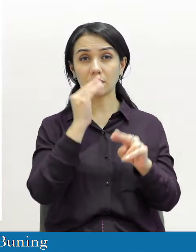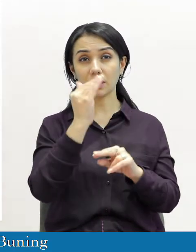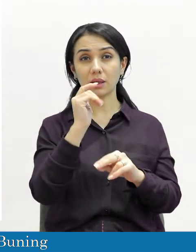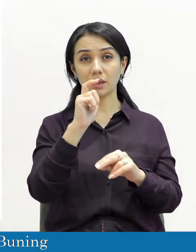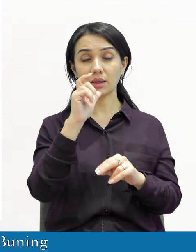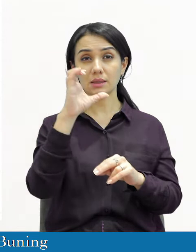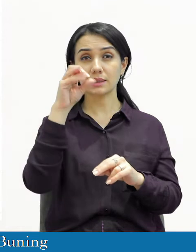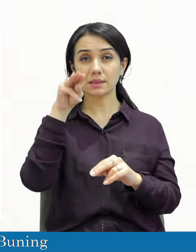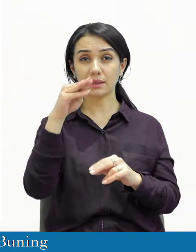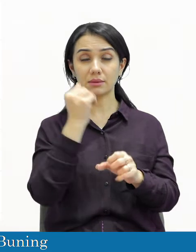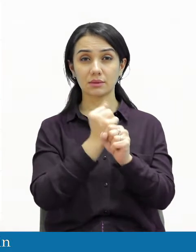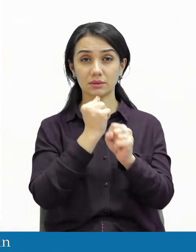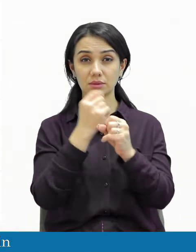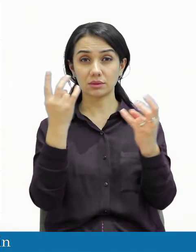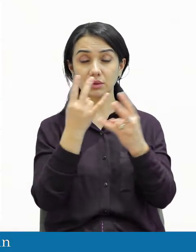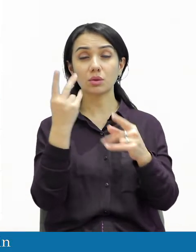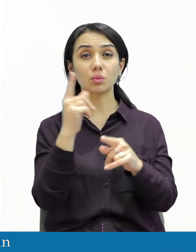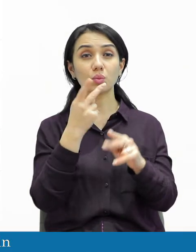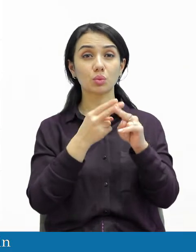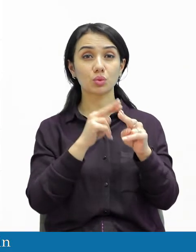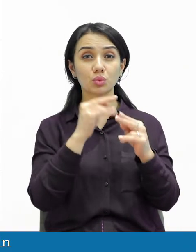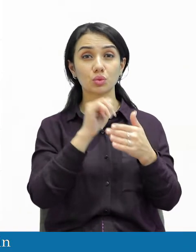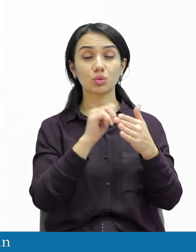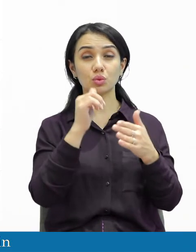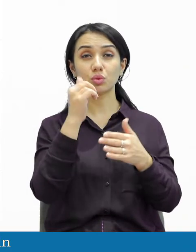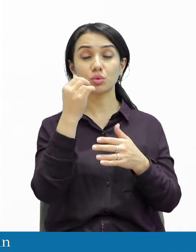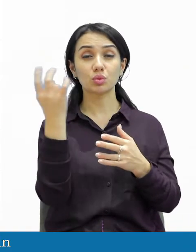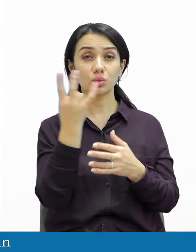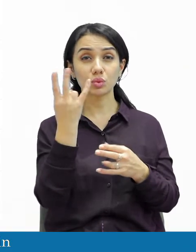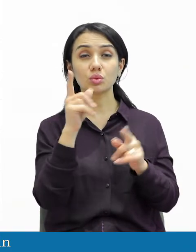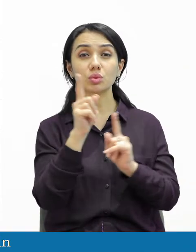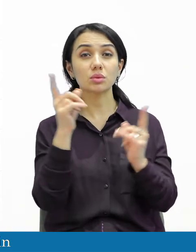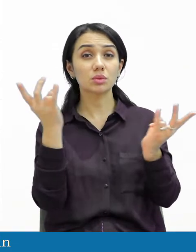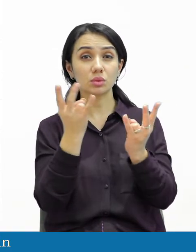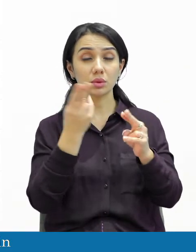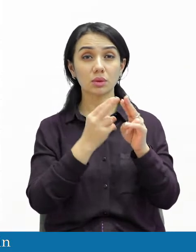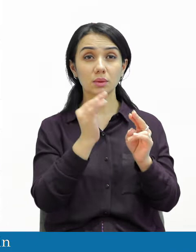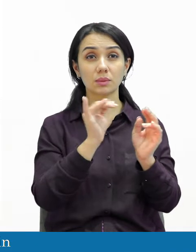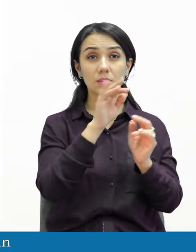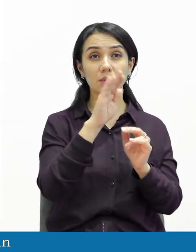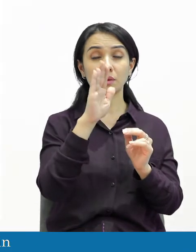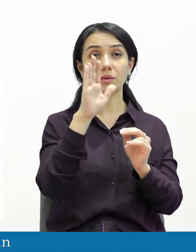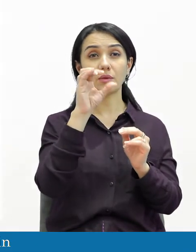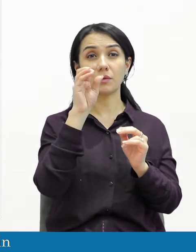key'ni set qilishimiz kerak. Buning uchun biz Remove BG veb-saytiga kirishimiz kerak.